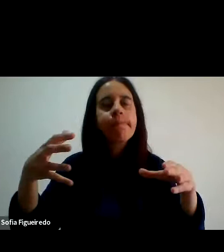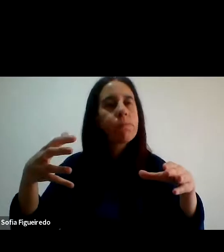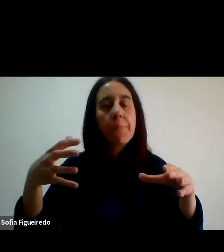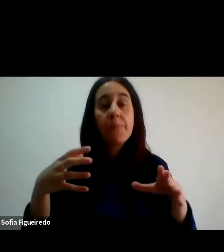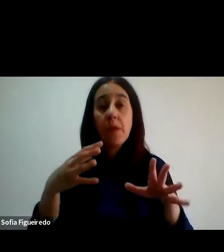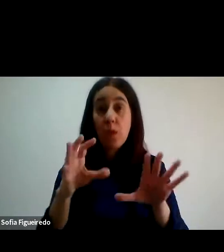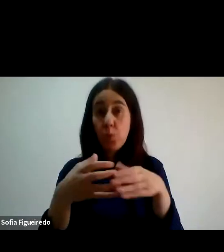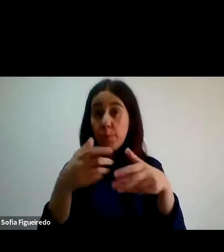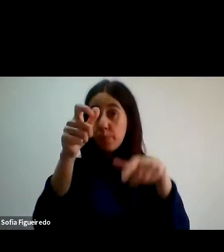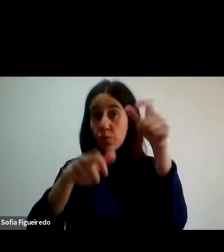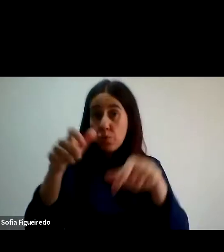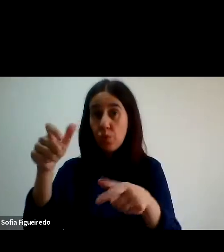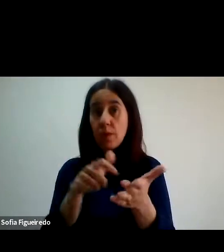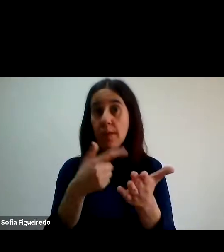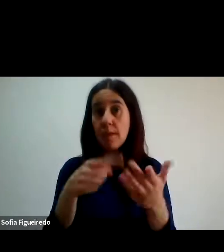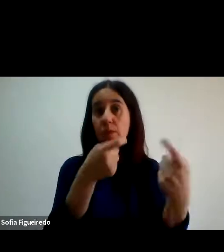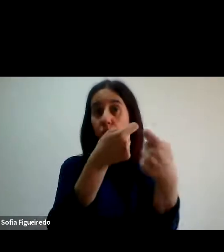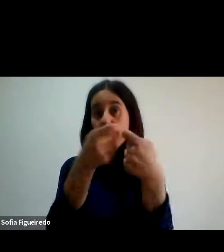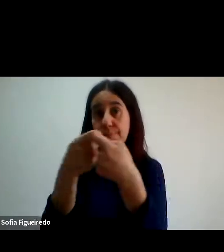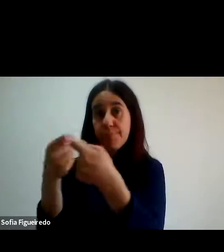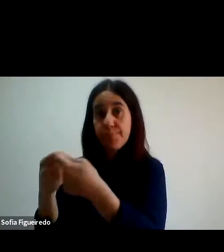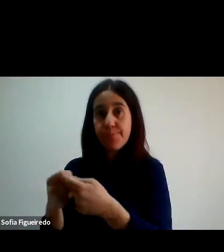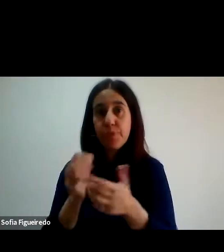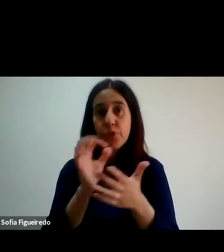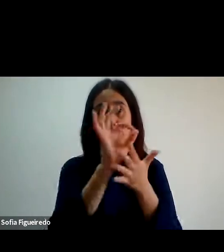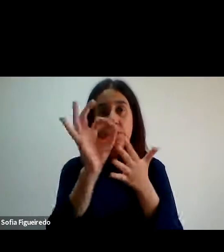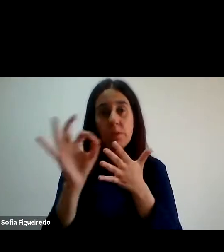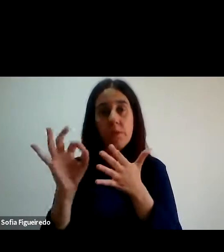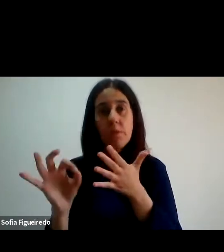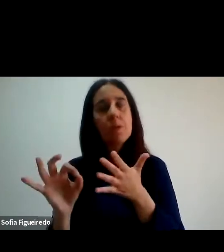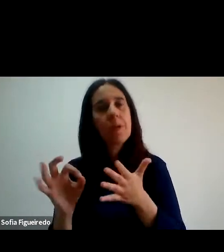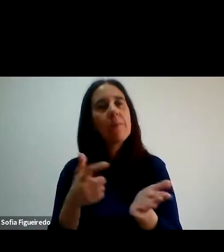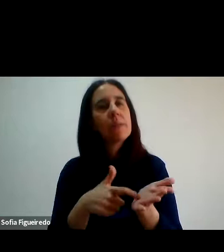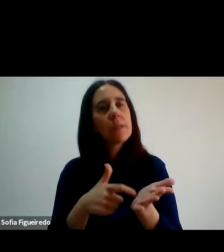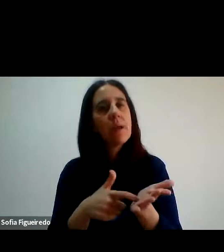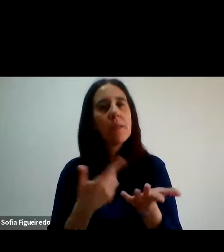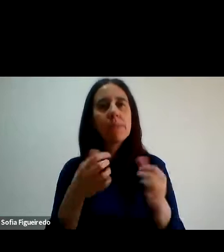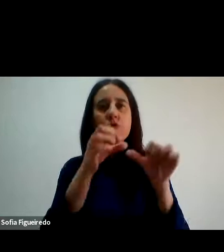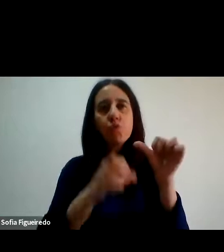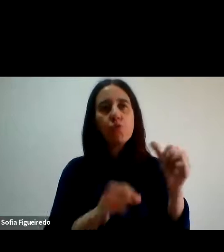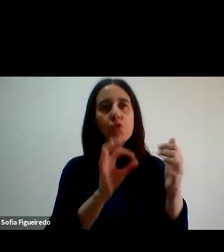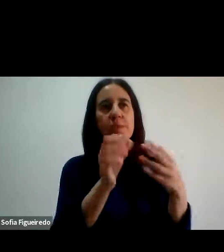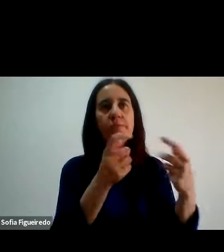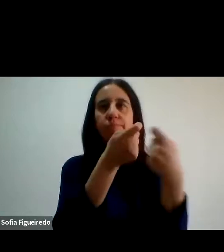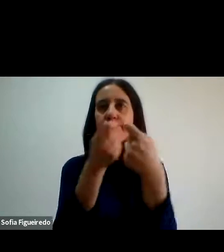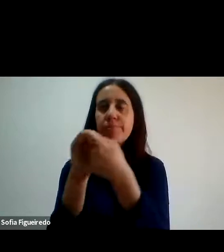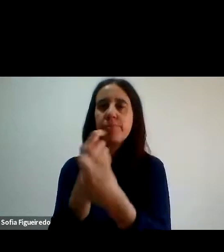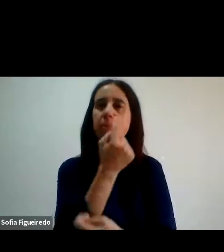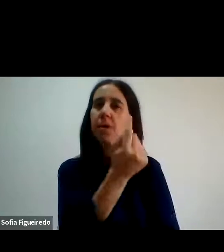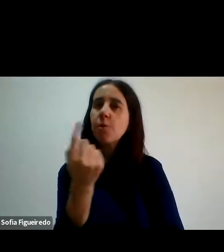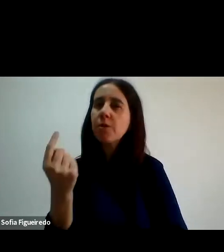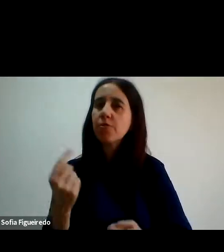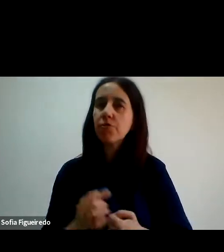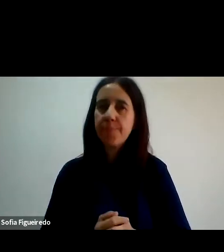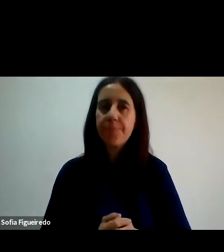pessoas que têm necessidades específicas e que têm necessidades de ter discursos específicos para cada um deles.